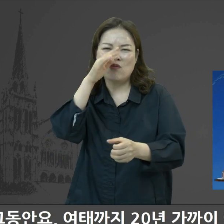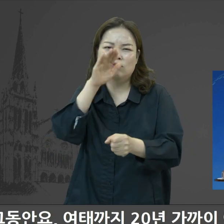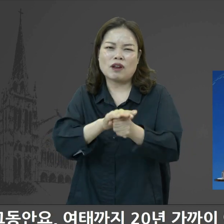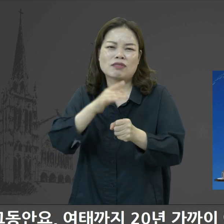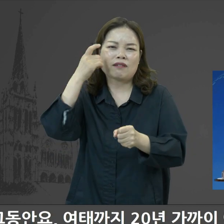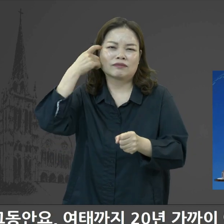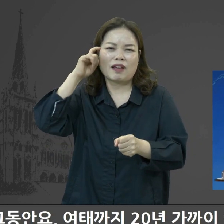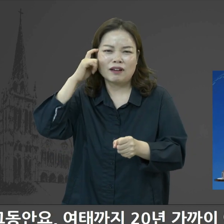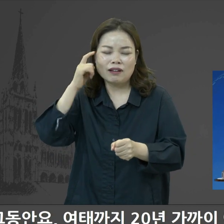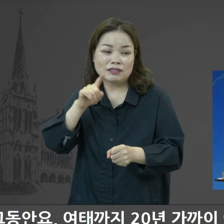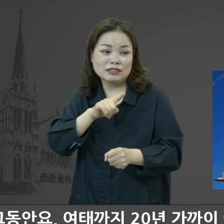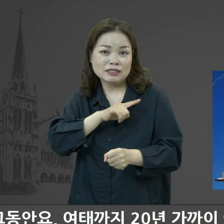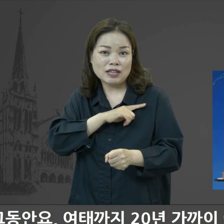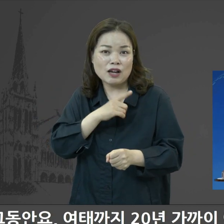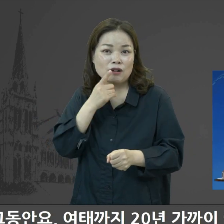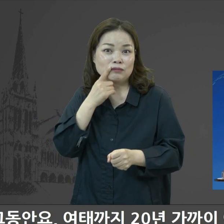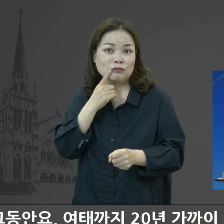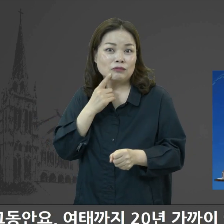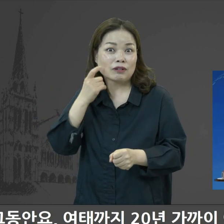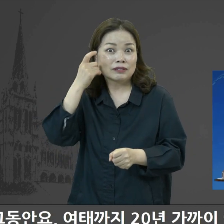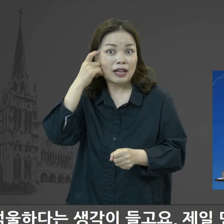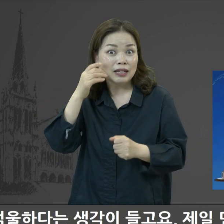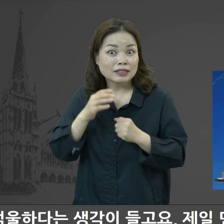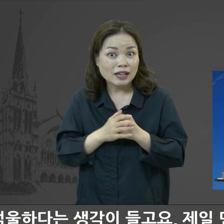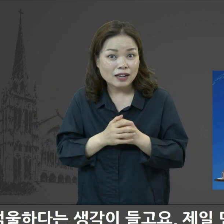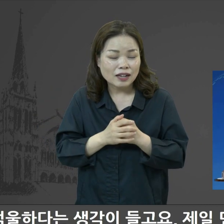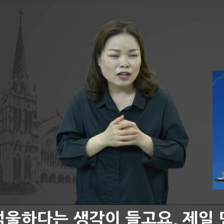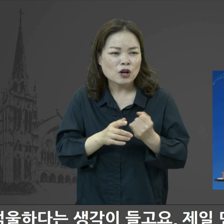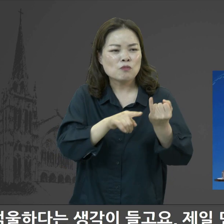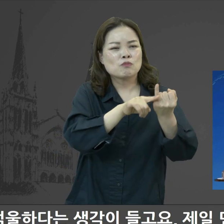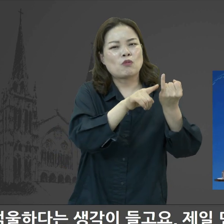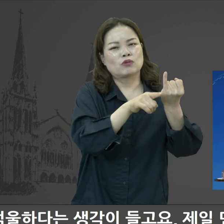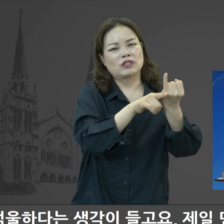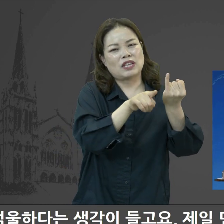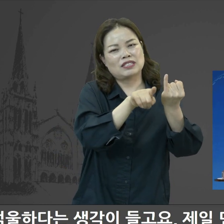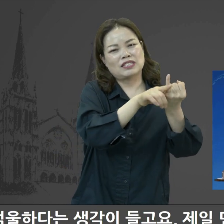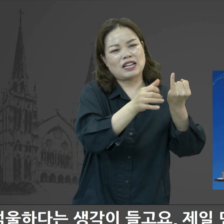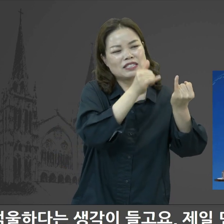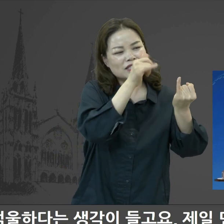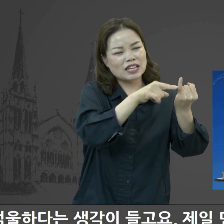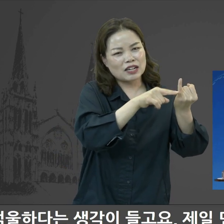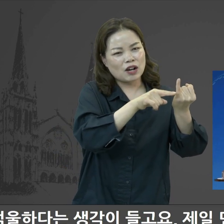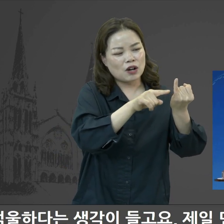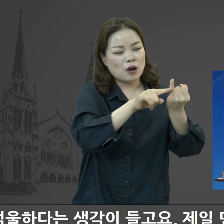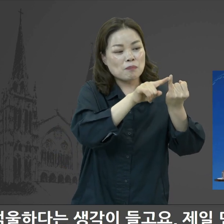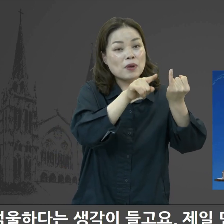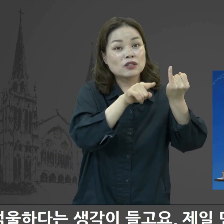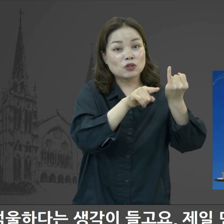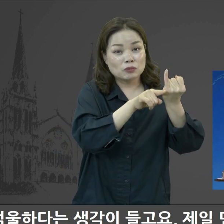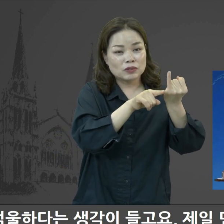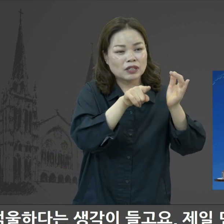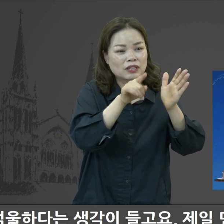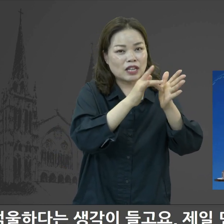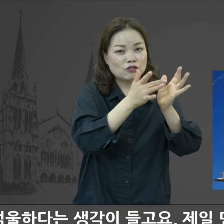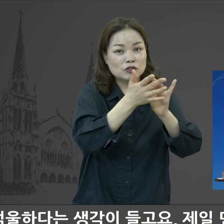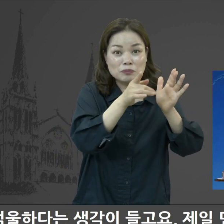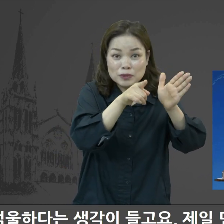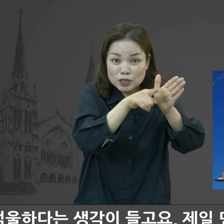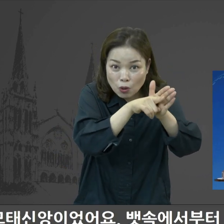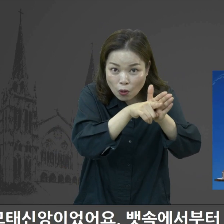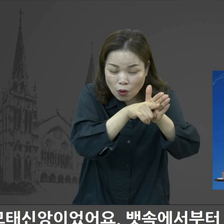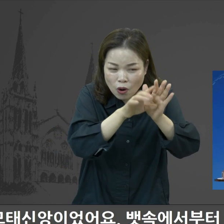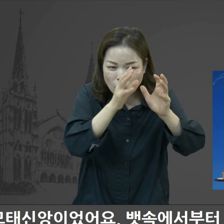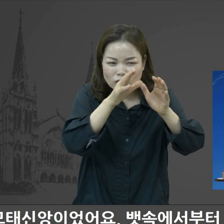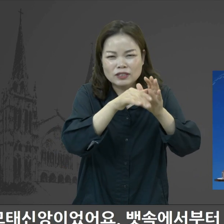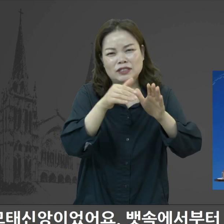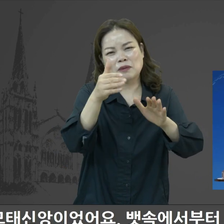들고요, 제일 먼저 부럽게 생각이 드는 사람이 모태신앙이었어요. 뱃속에서부터 이제 예수님 믿고, 그리고